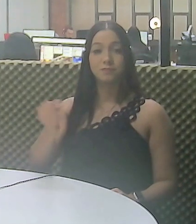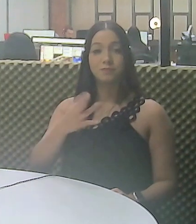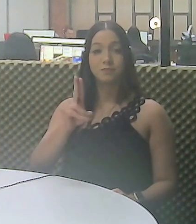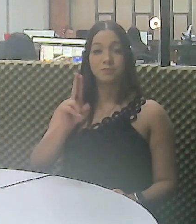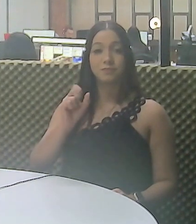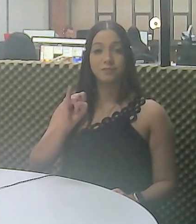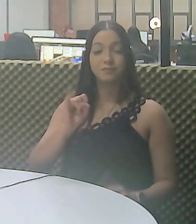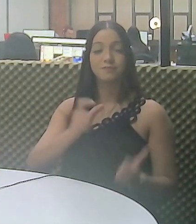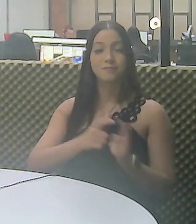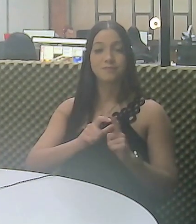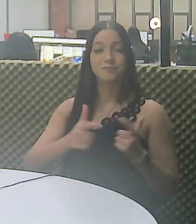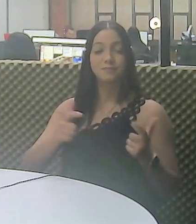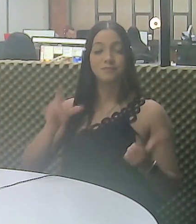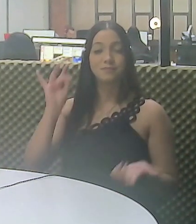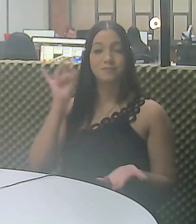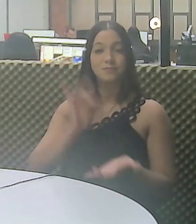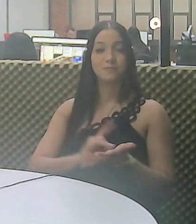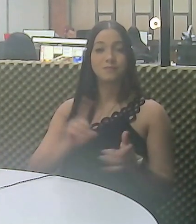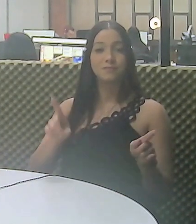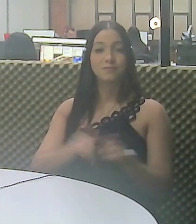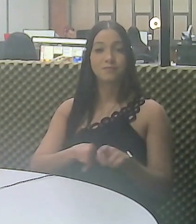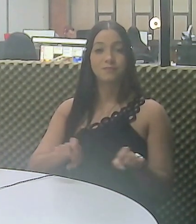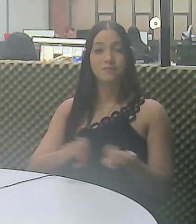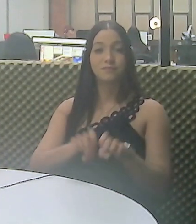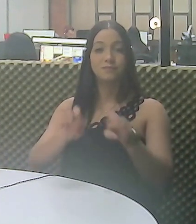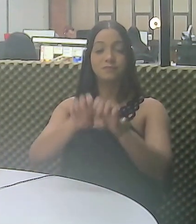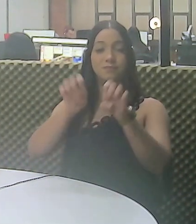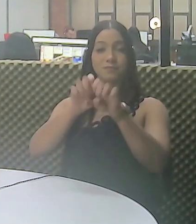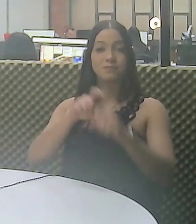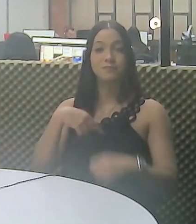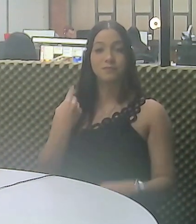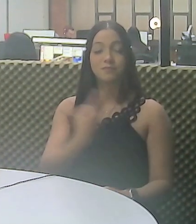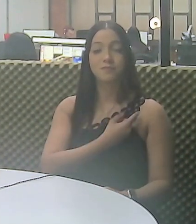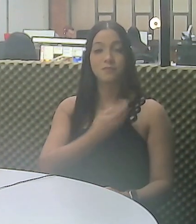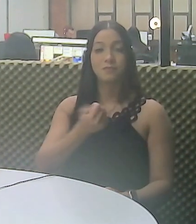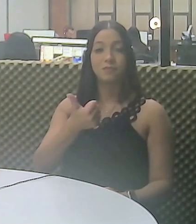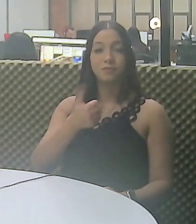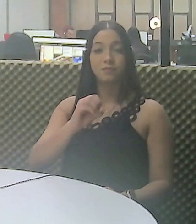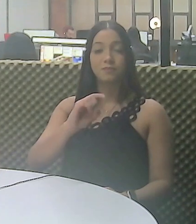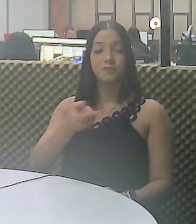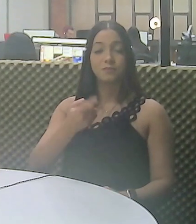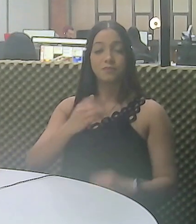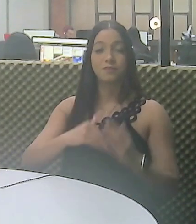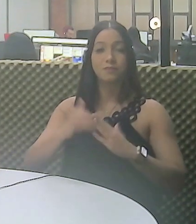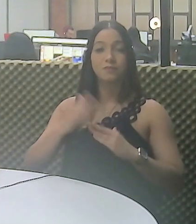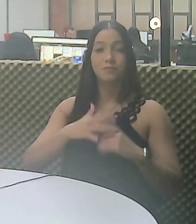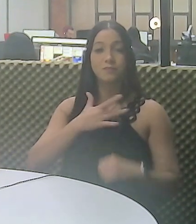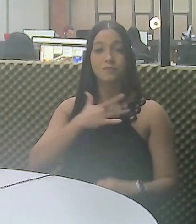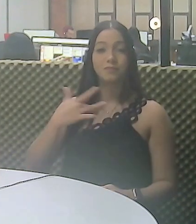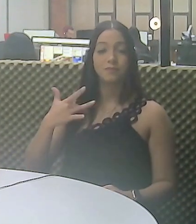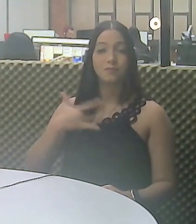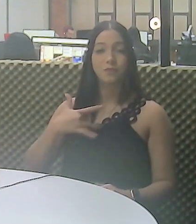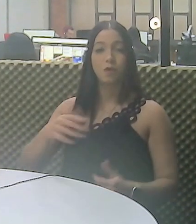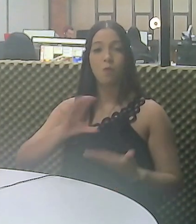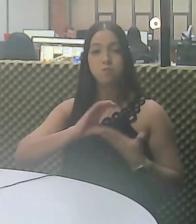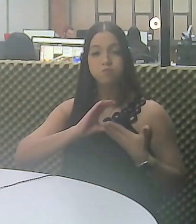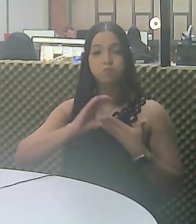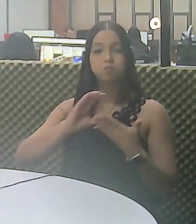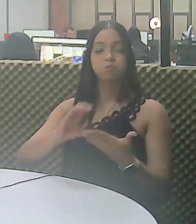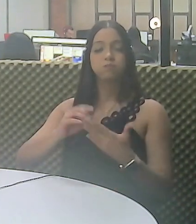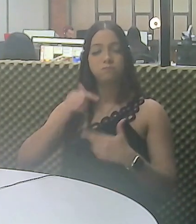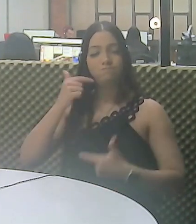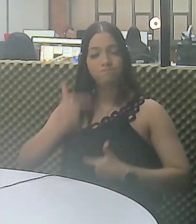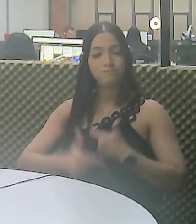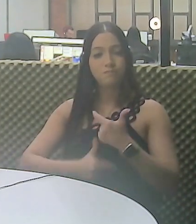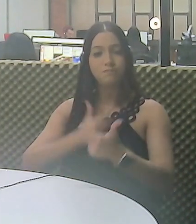UAI. Ampliamos significativamente a estrutura. Agora somos quase 10 mil profissionais de saúde. Nunca se investiu e